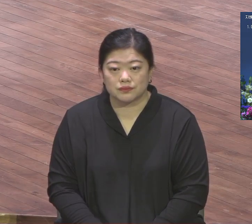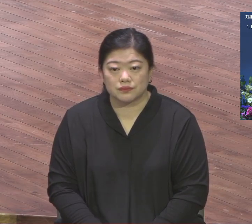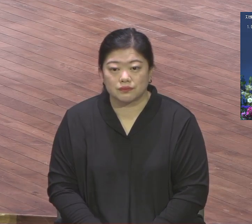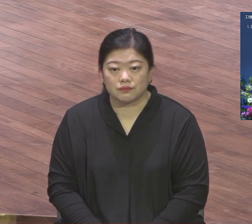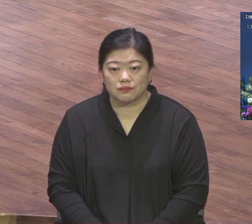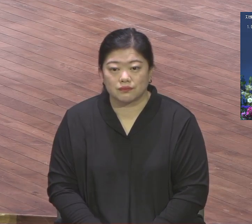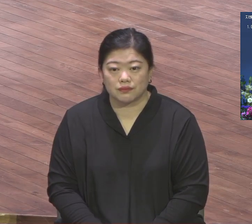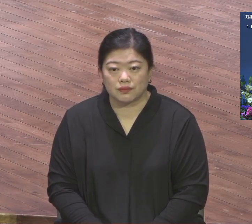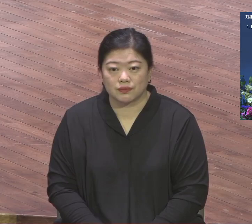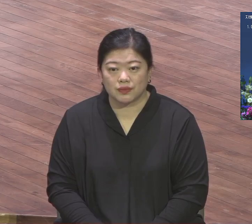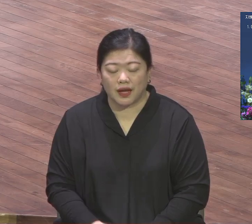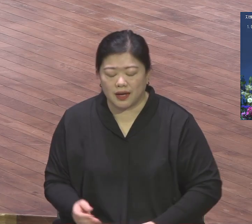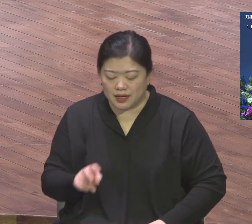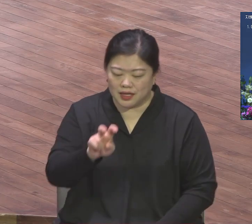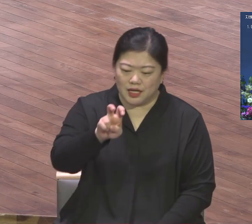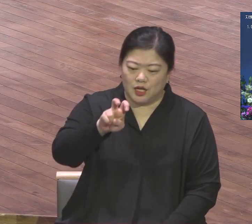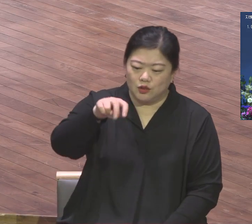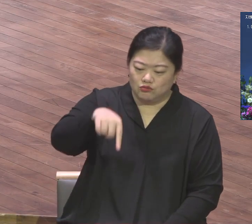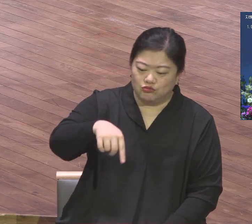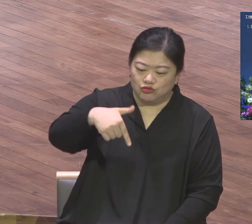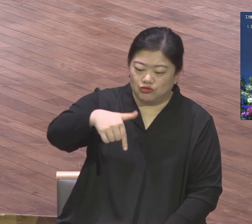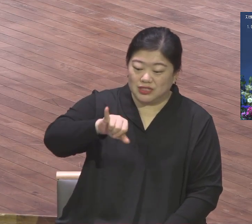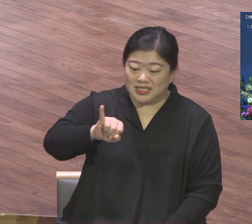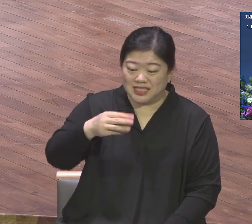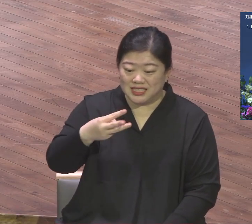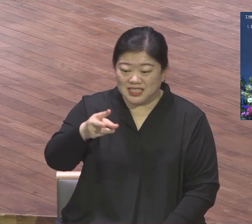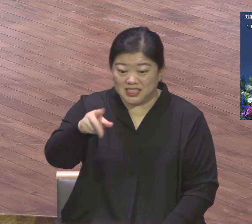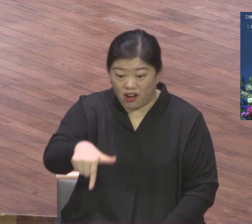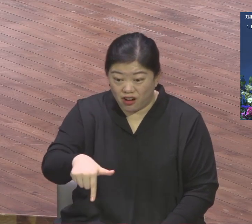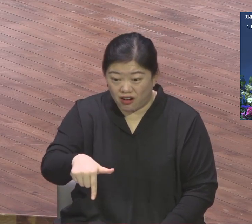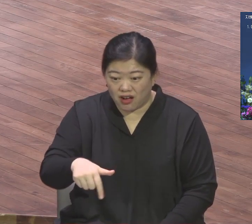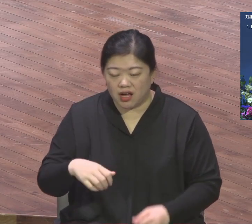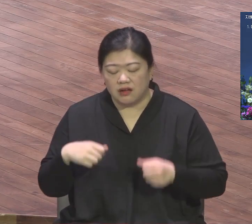없다라고 결론 내리는 무기력한 현상.